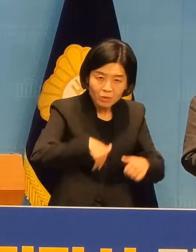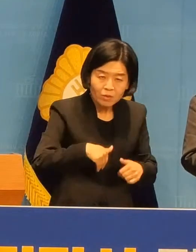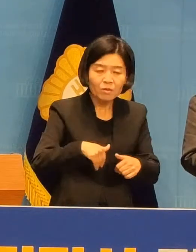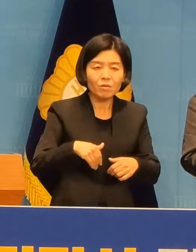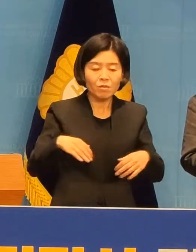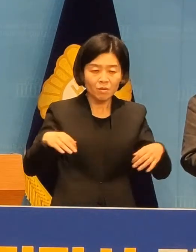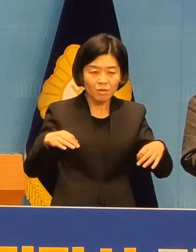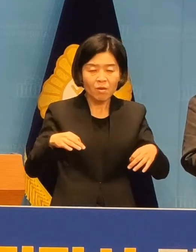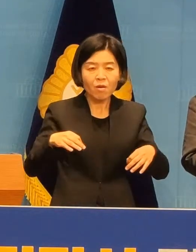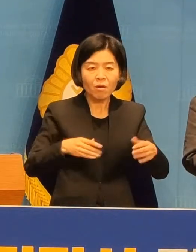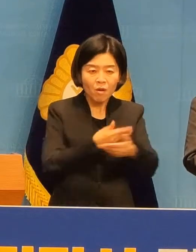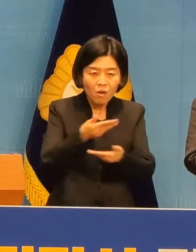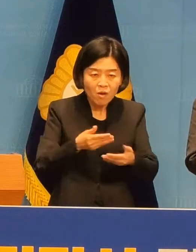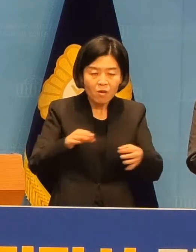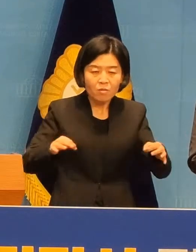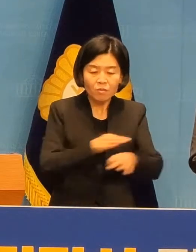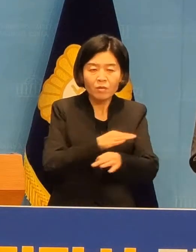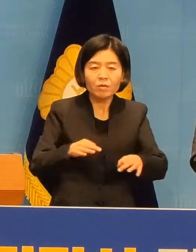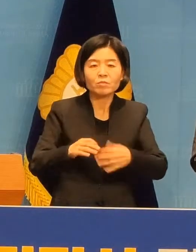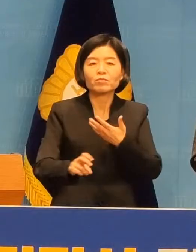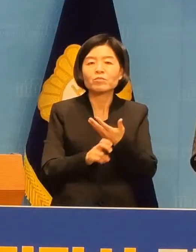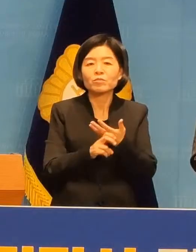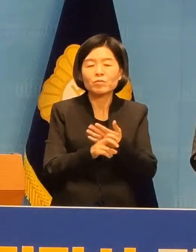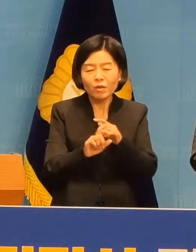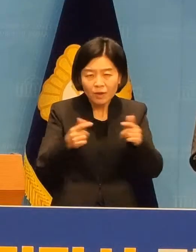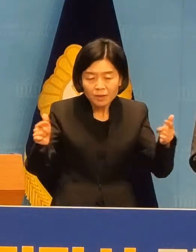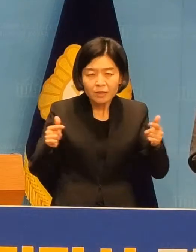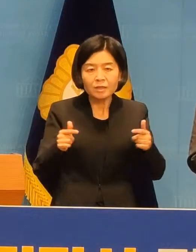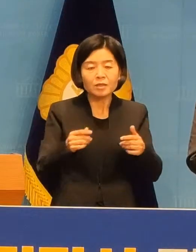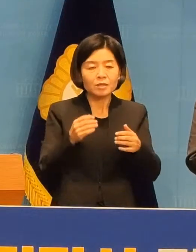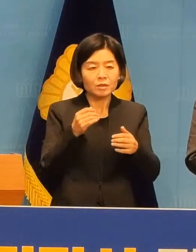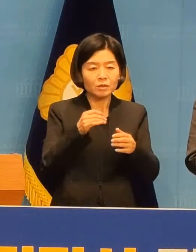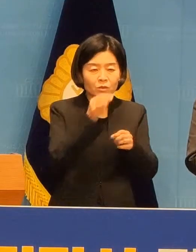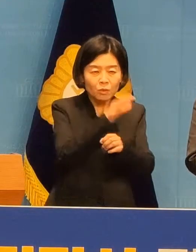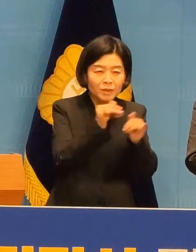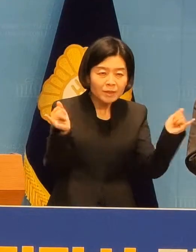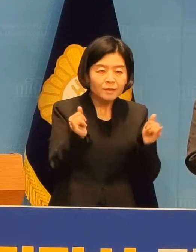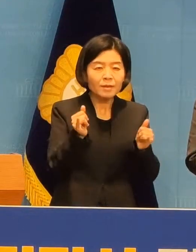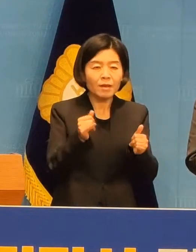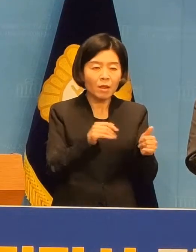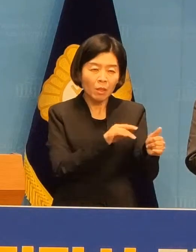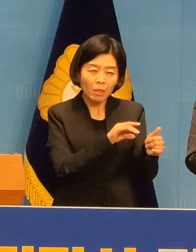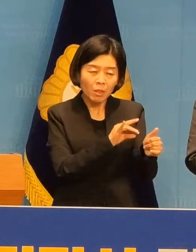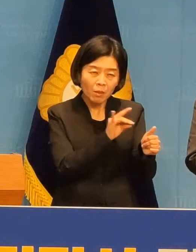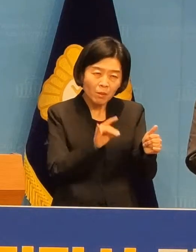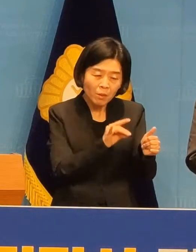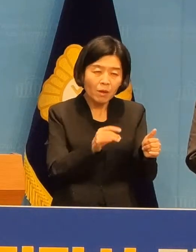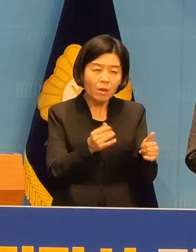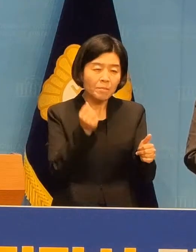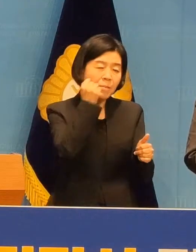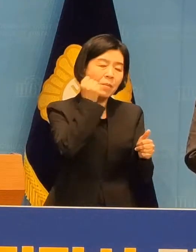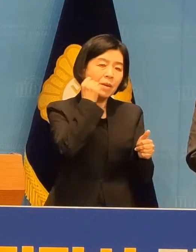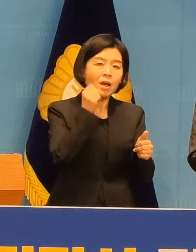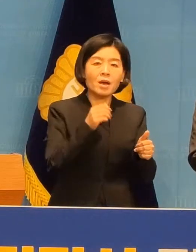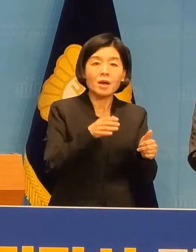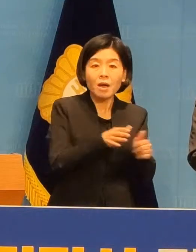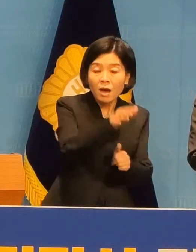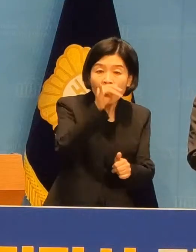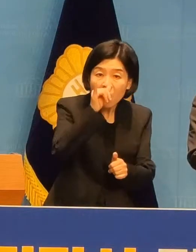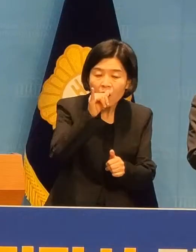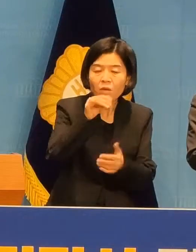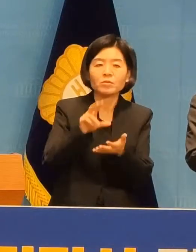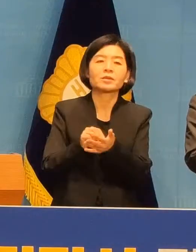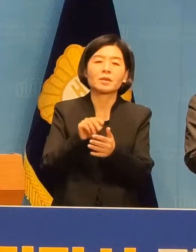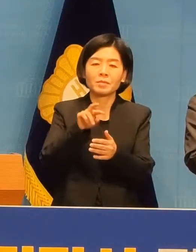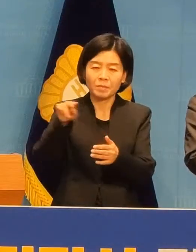소비자 기만 행위, 자영업자 착취 문제를 집중적으로 제기했습니다. 두 플랫폼이 시장 지배력을